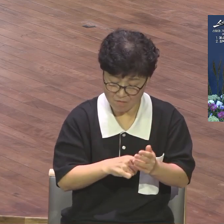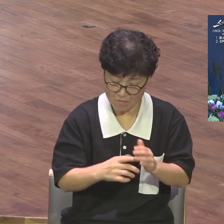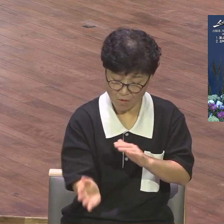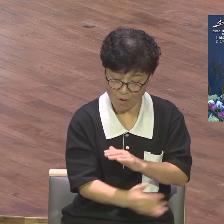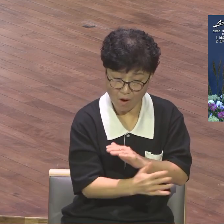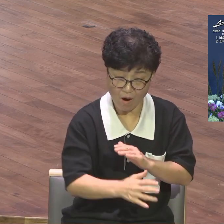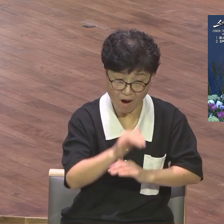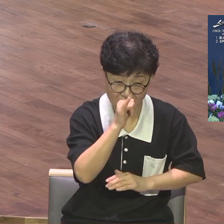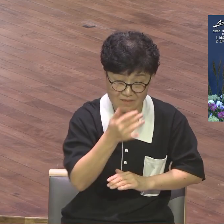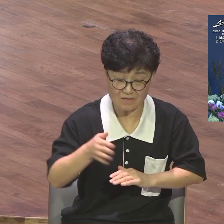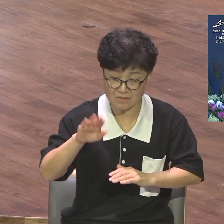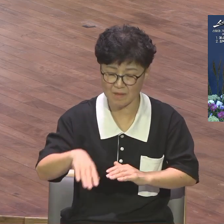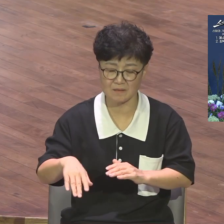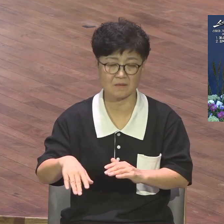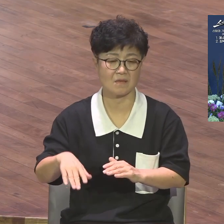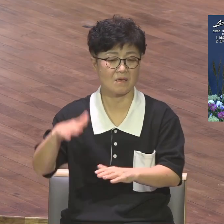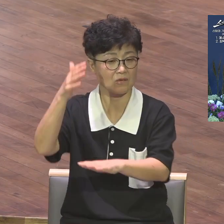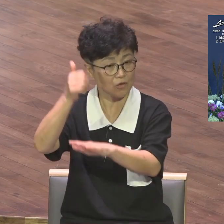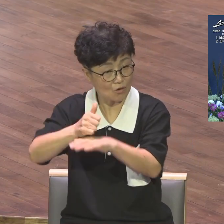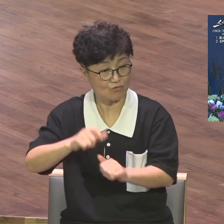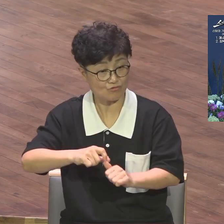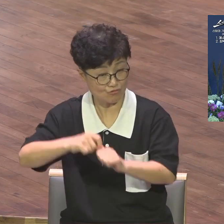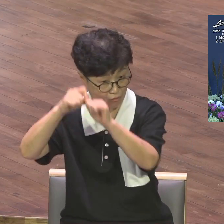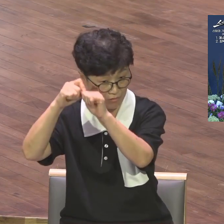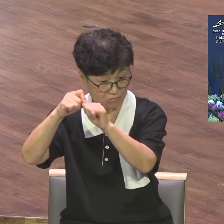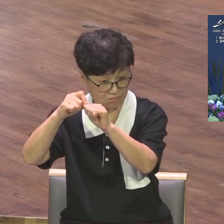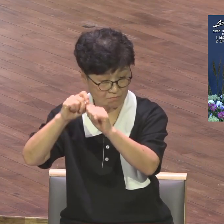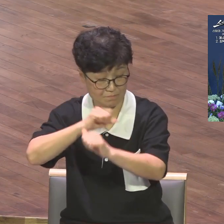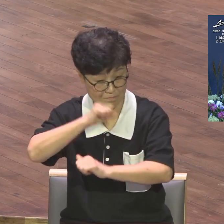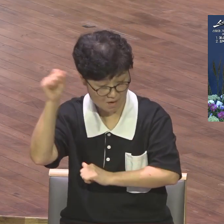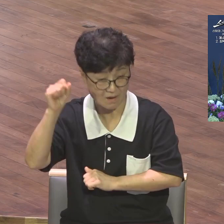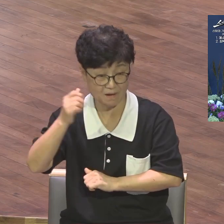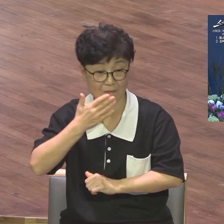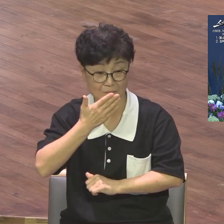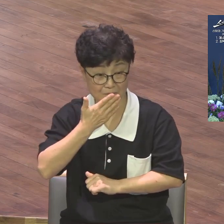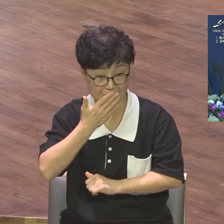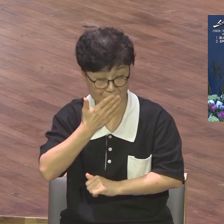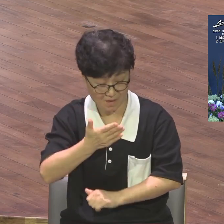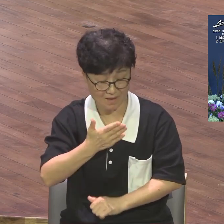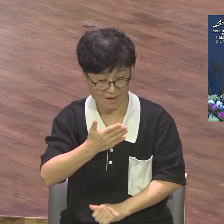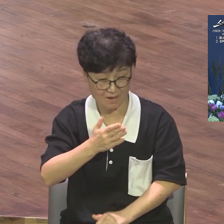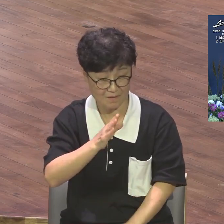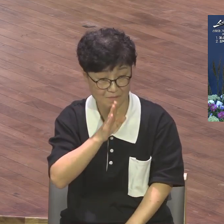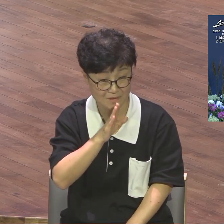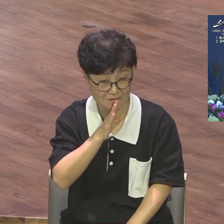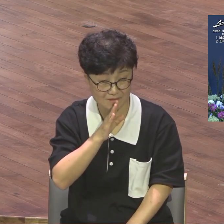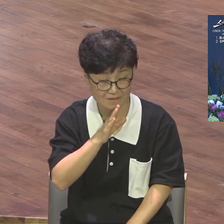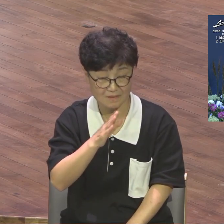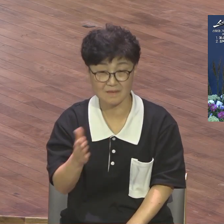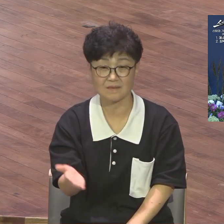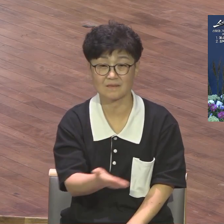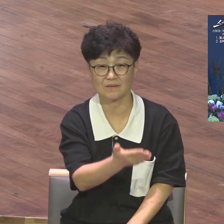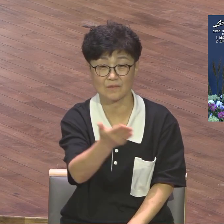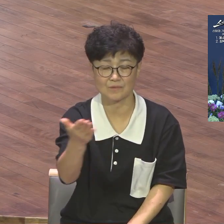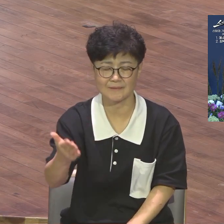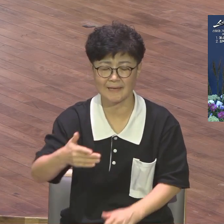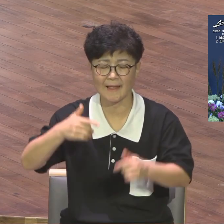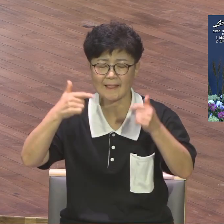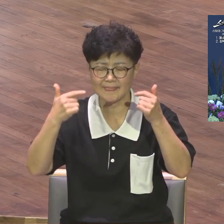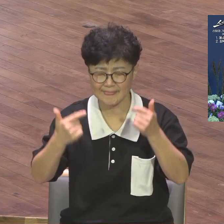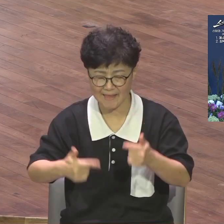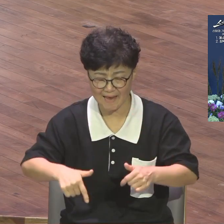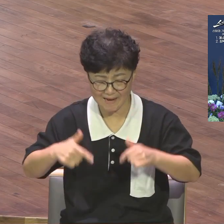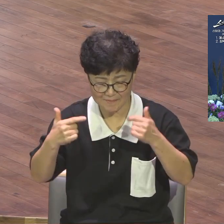못하느냐, 극과 극의 결과를 낳았던 것을 볼 수 있습니다. 성도 여러분 역시 날마다 인생의